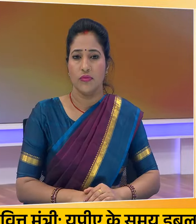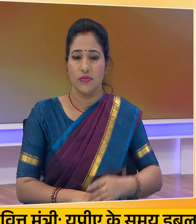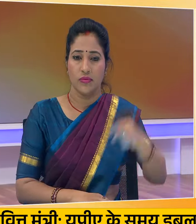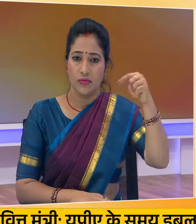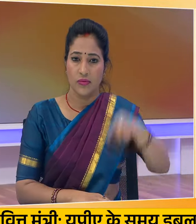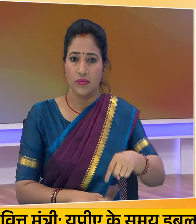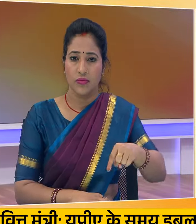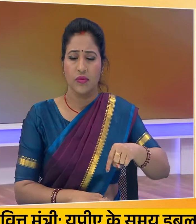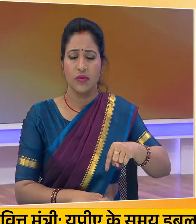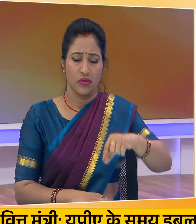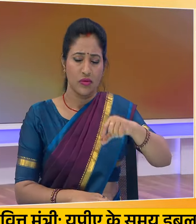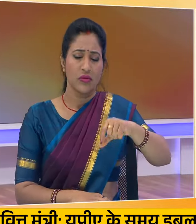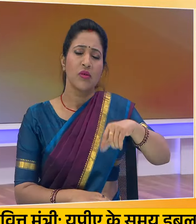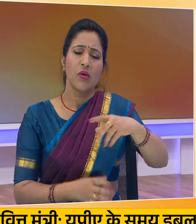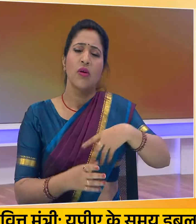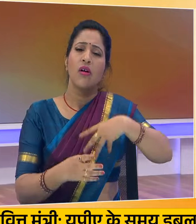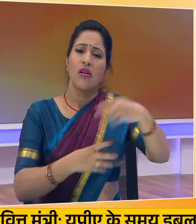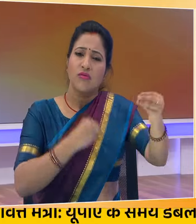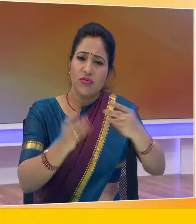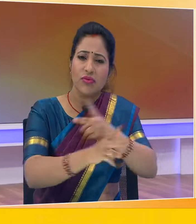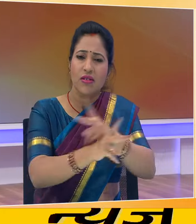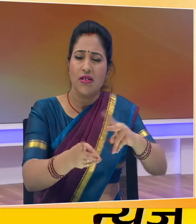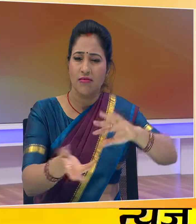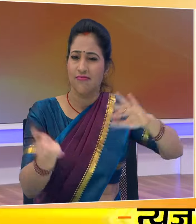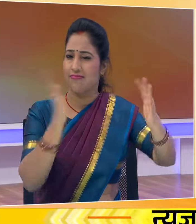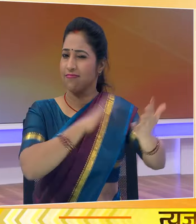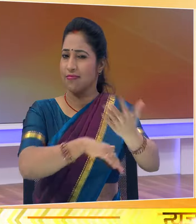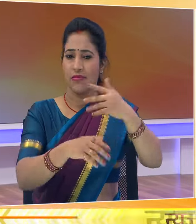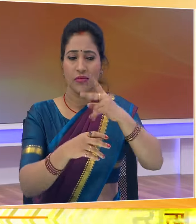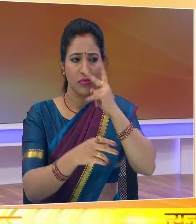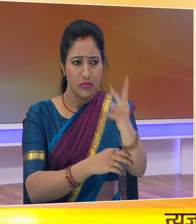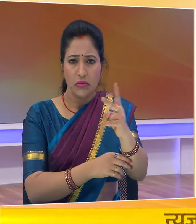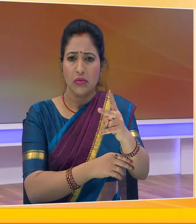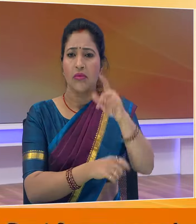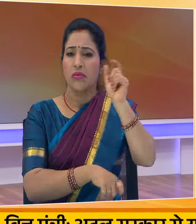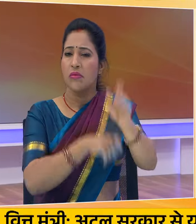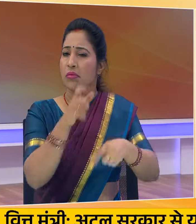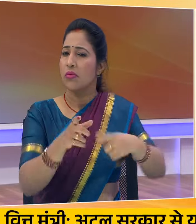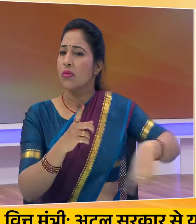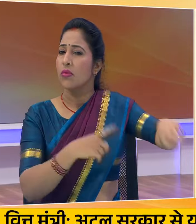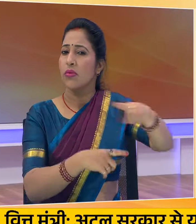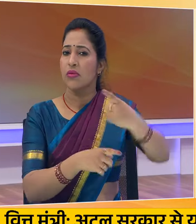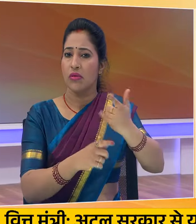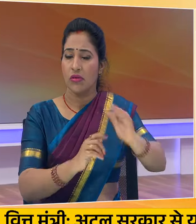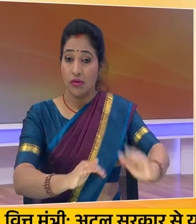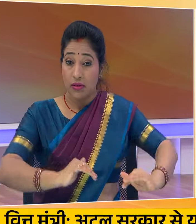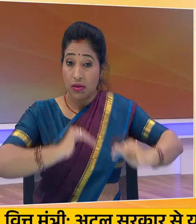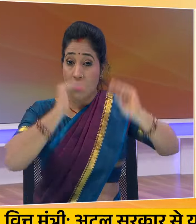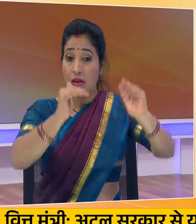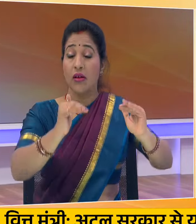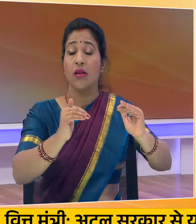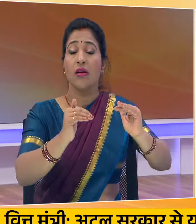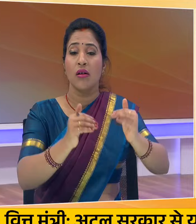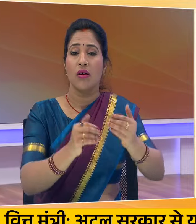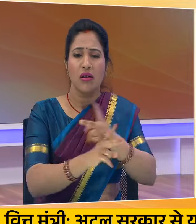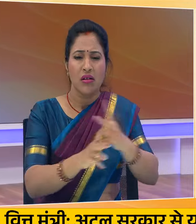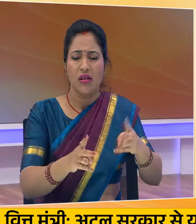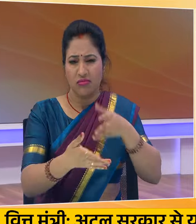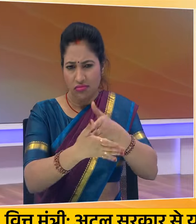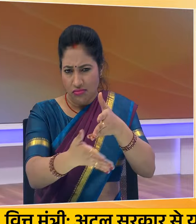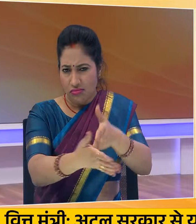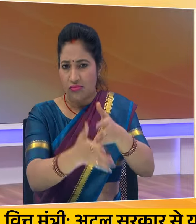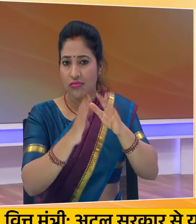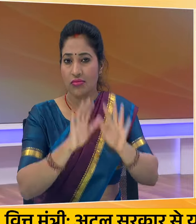आज जब सारे देश लो ग्रोथ या हाई इन्फ्लेशन से जूझ रहे